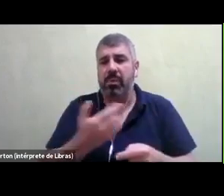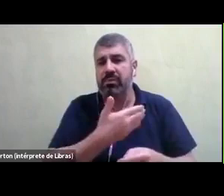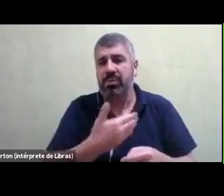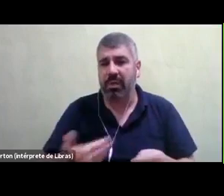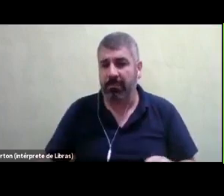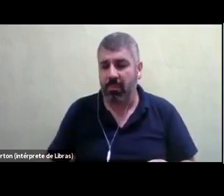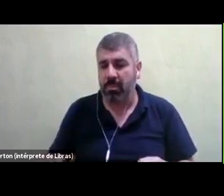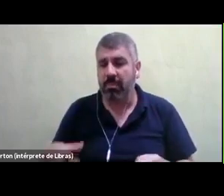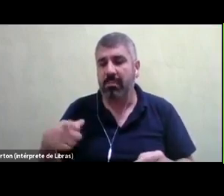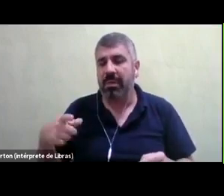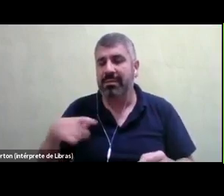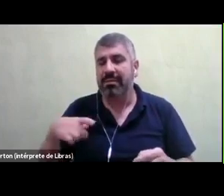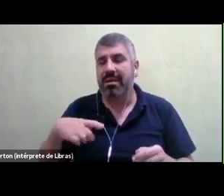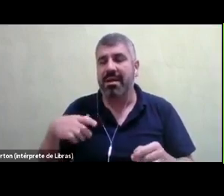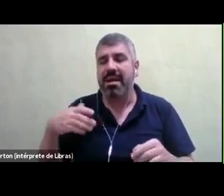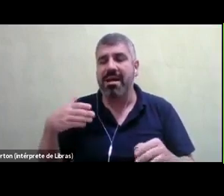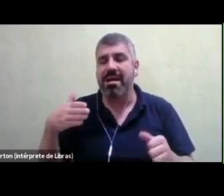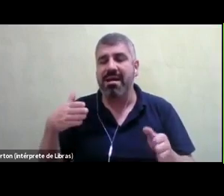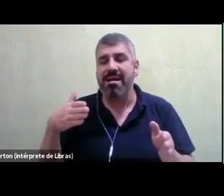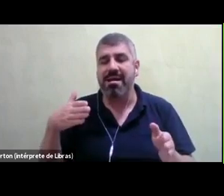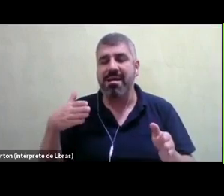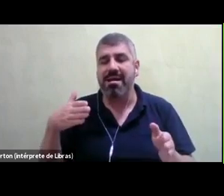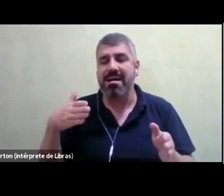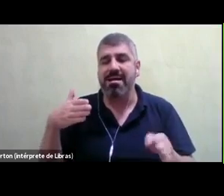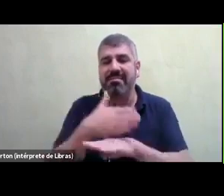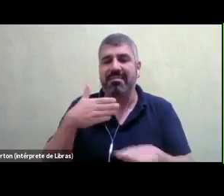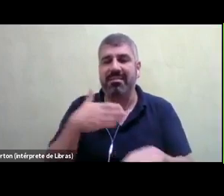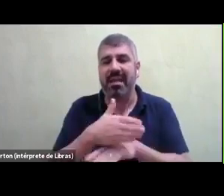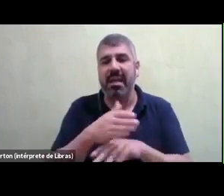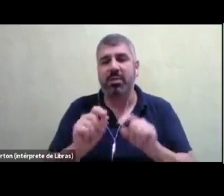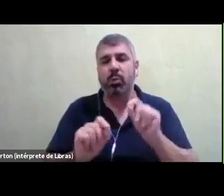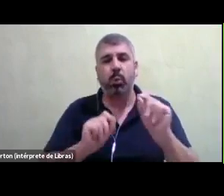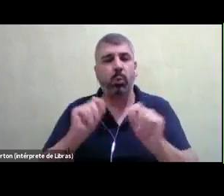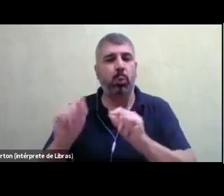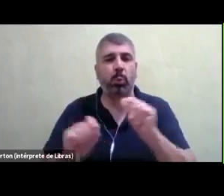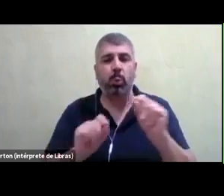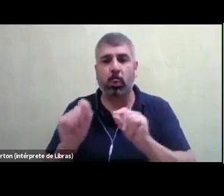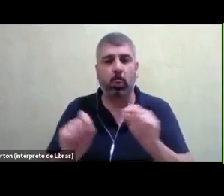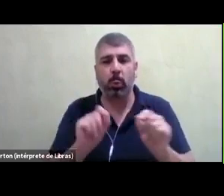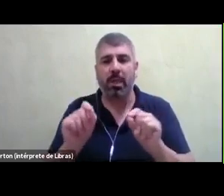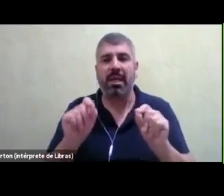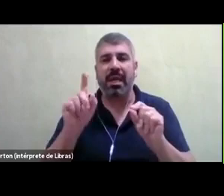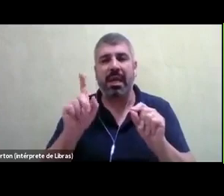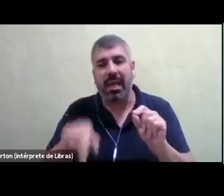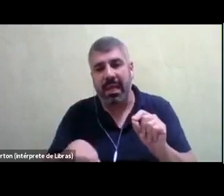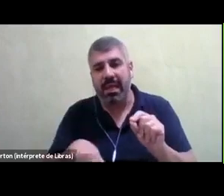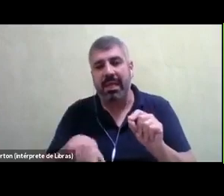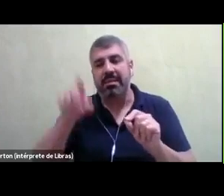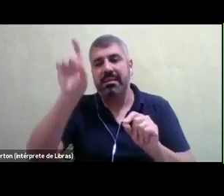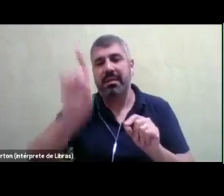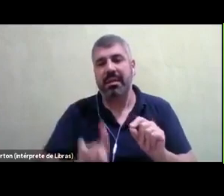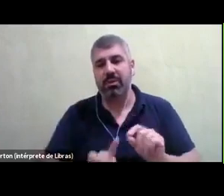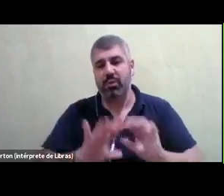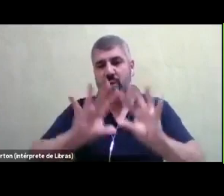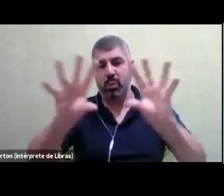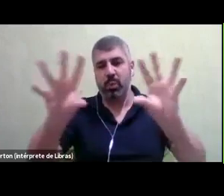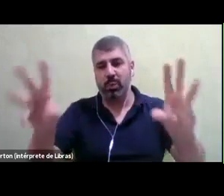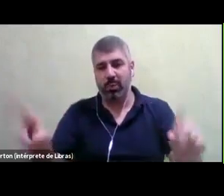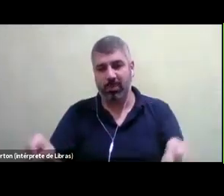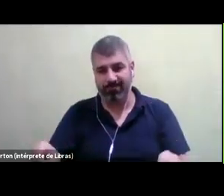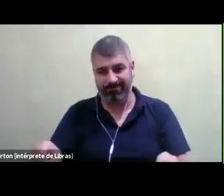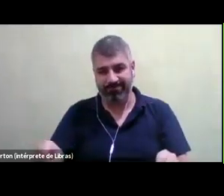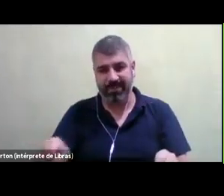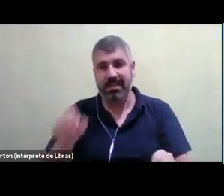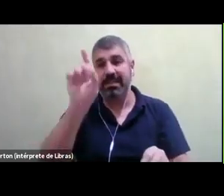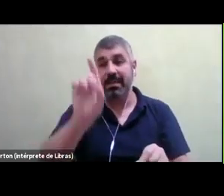acesso àquilo que seria, ou que pelo menos deveria ser, direito de todos, né? O direito à educação,